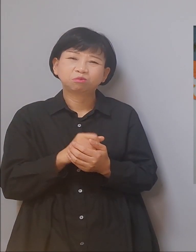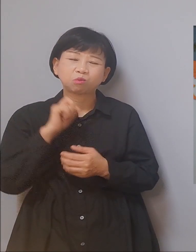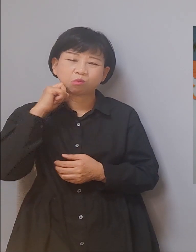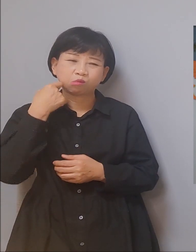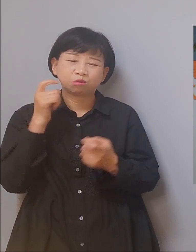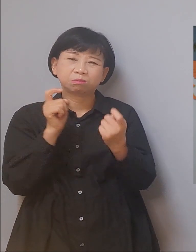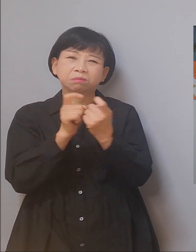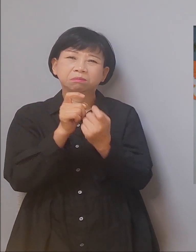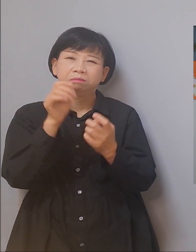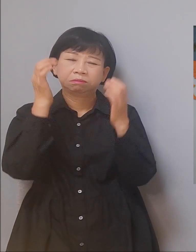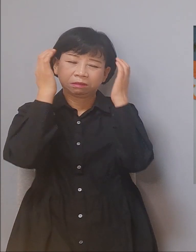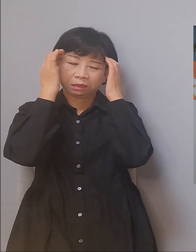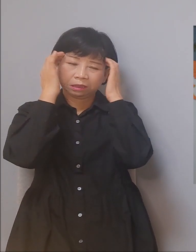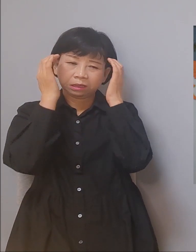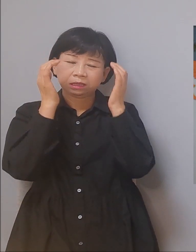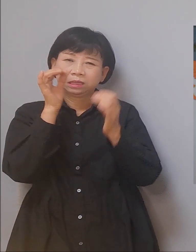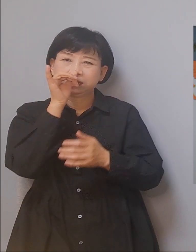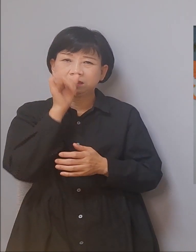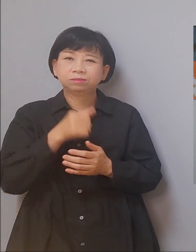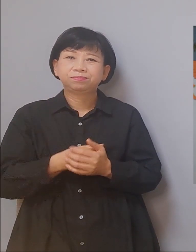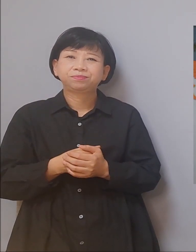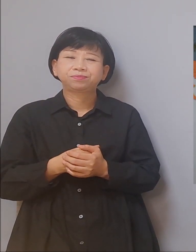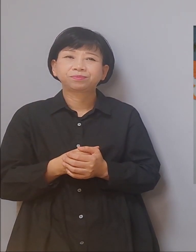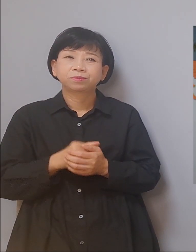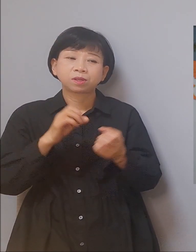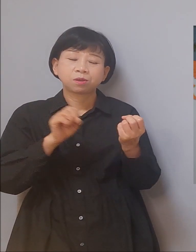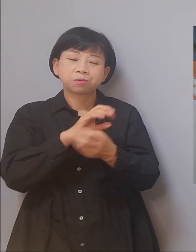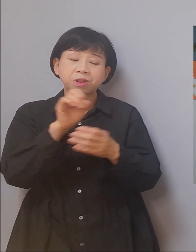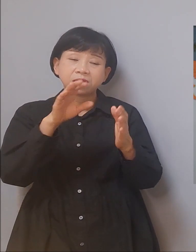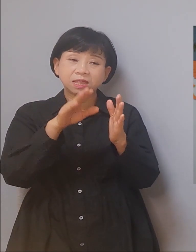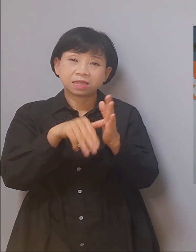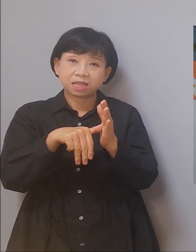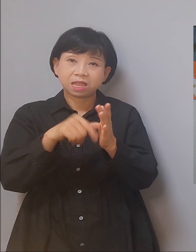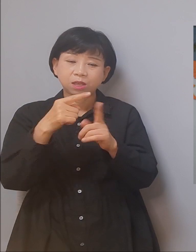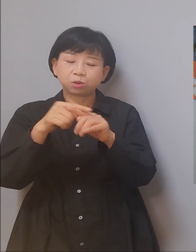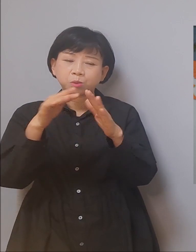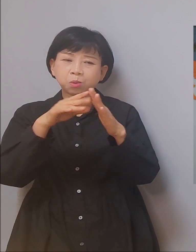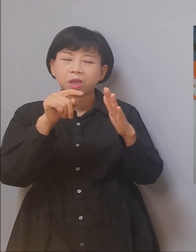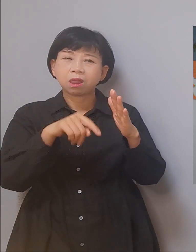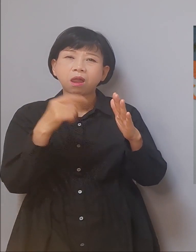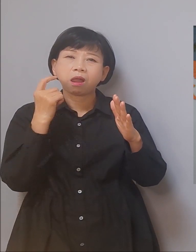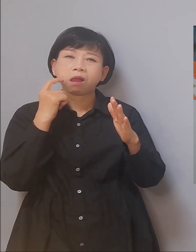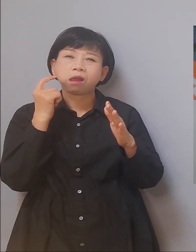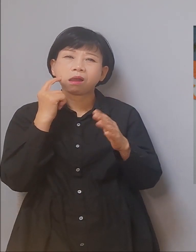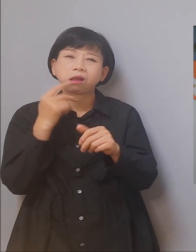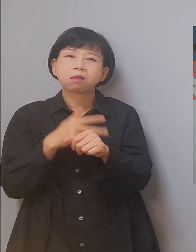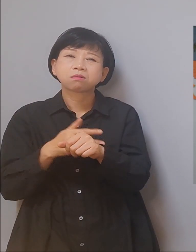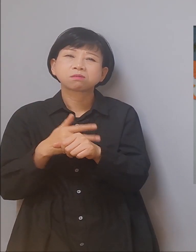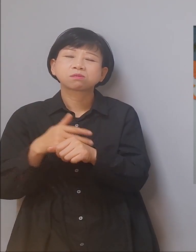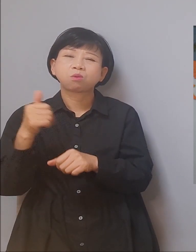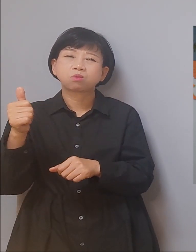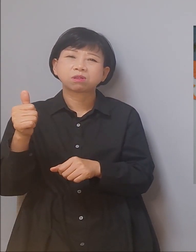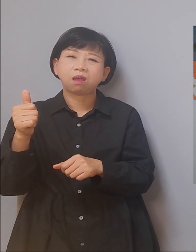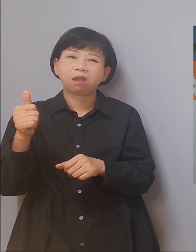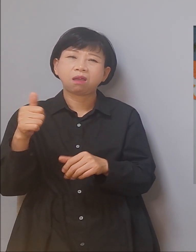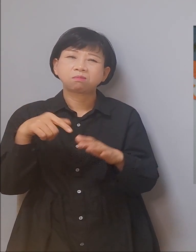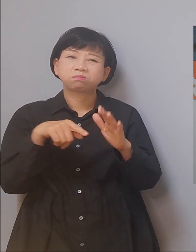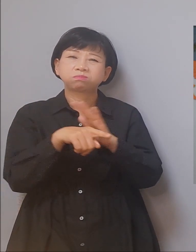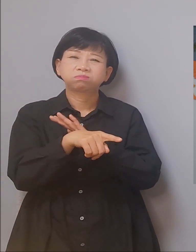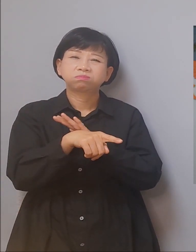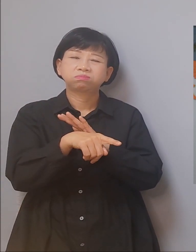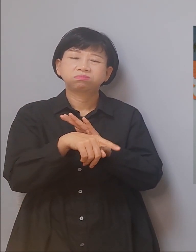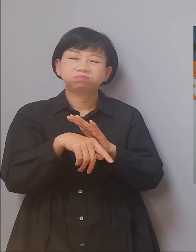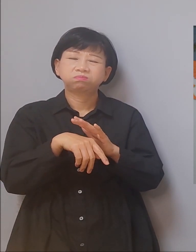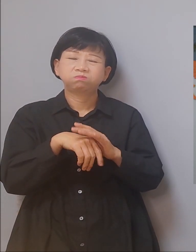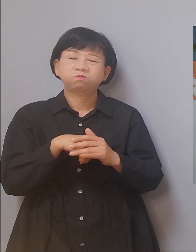임하게 되었습니다. 그리고 이러한 혼란의 때를 타서 교회 안으로 거짓 교사들이 들어오기 시작합니다.